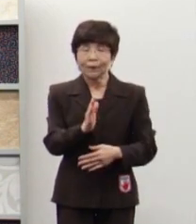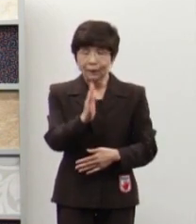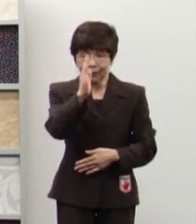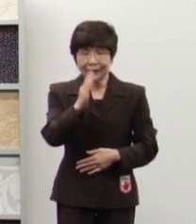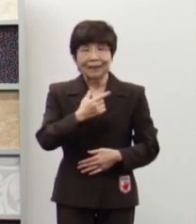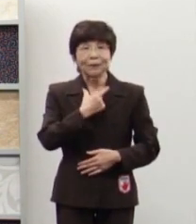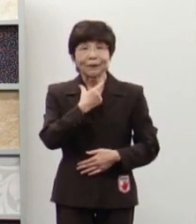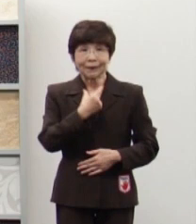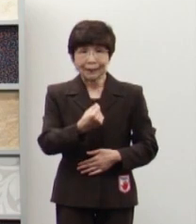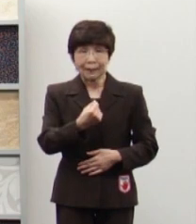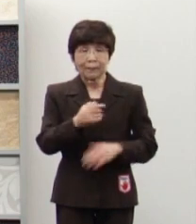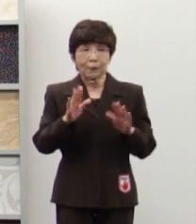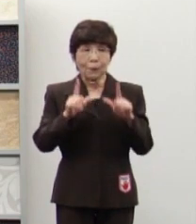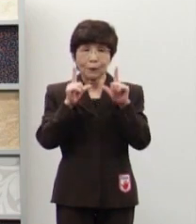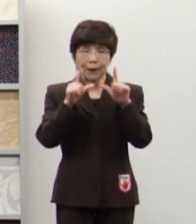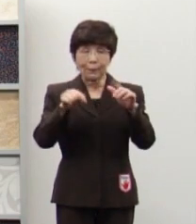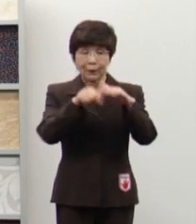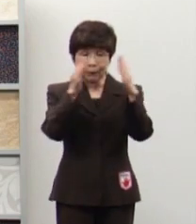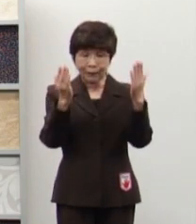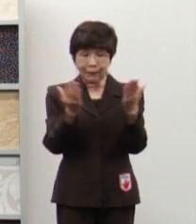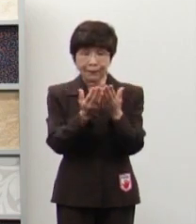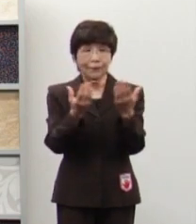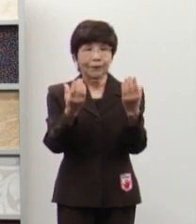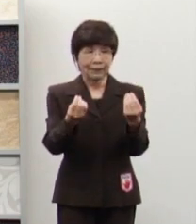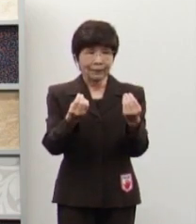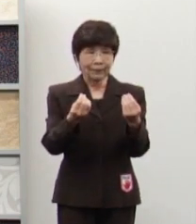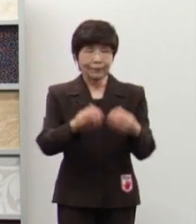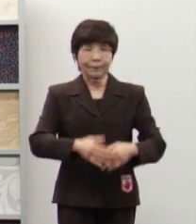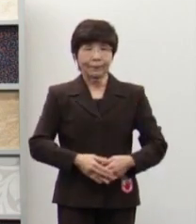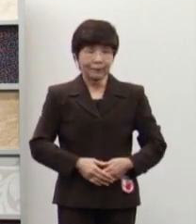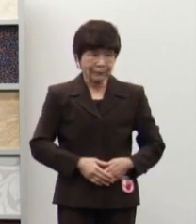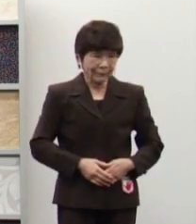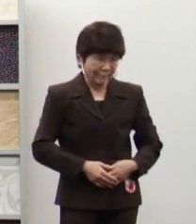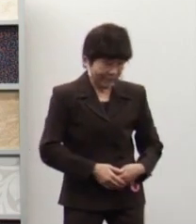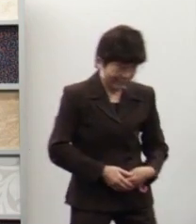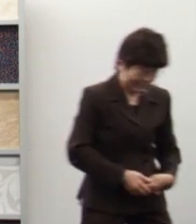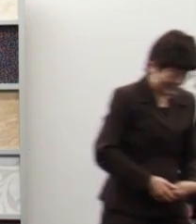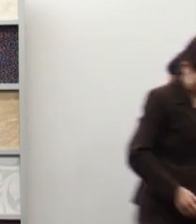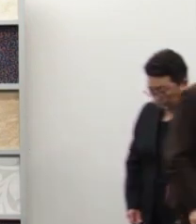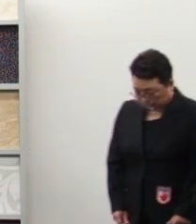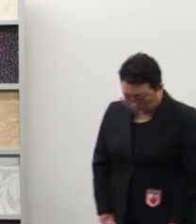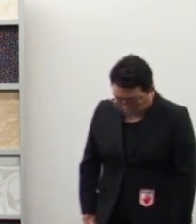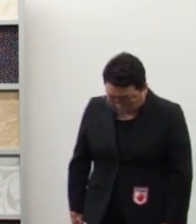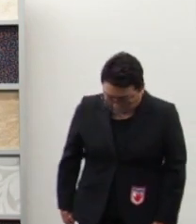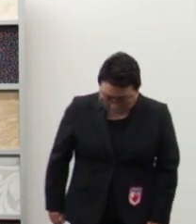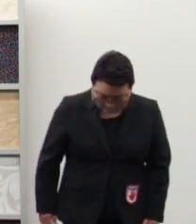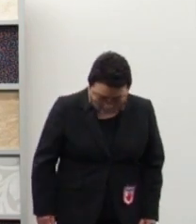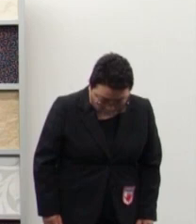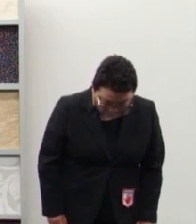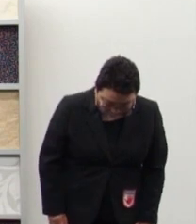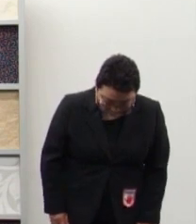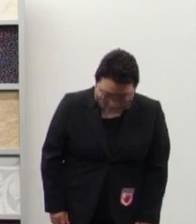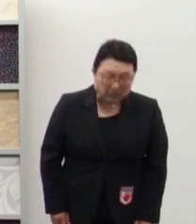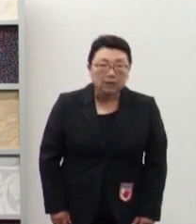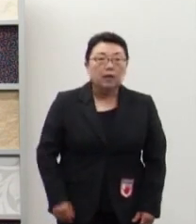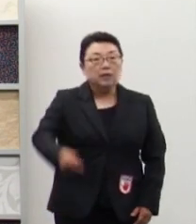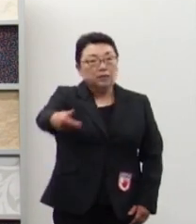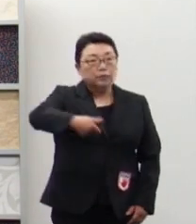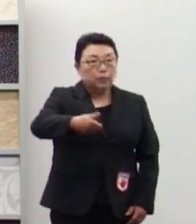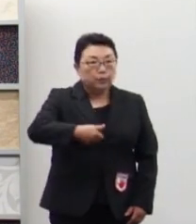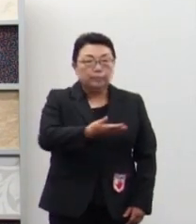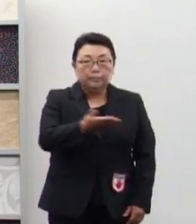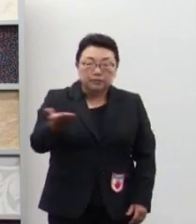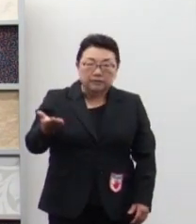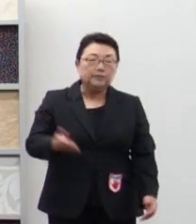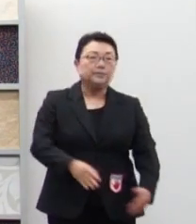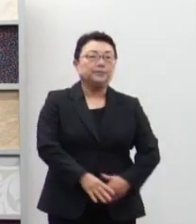います。本日発表するべきことは以上であります。 それではこれより発表事項に関する質問をお受けいたします。質問がある記者